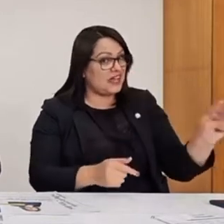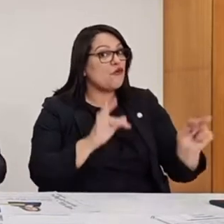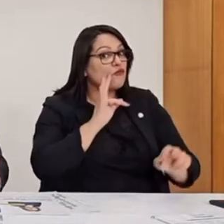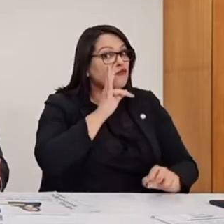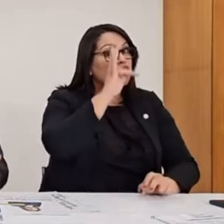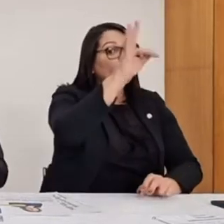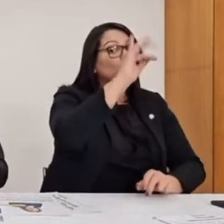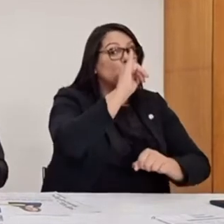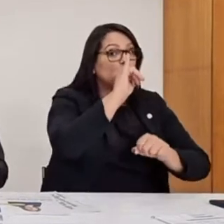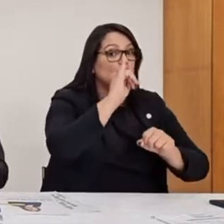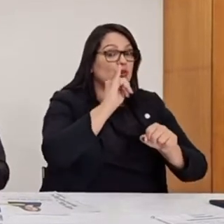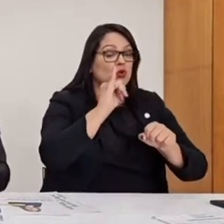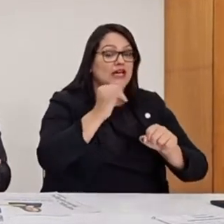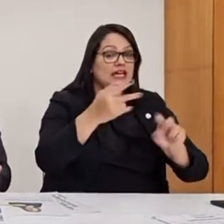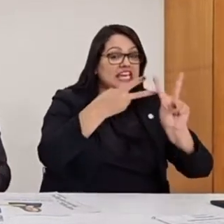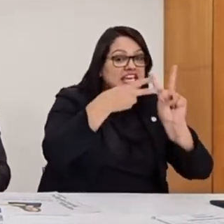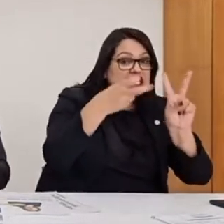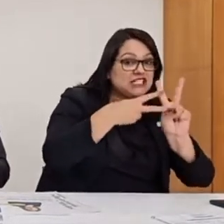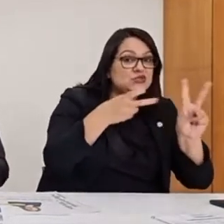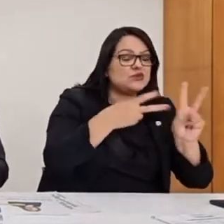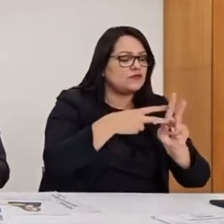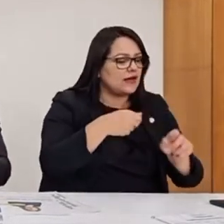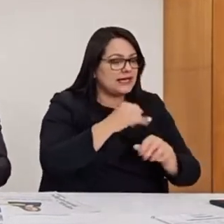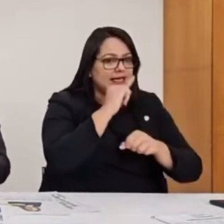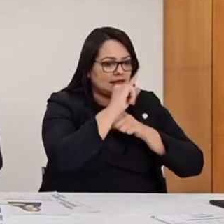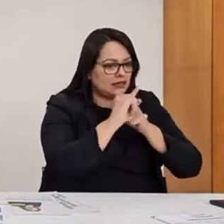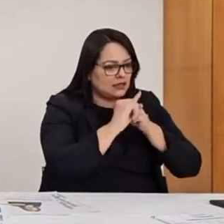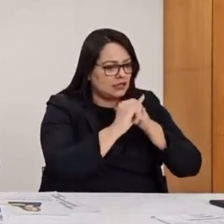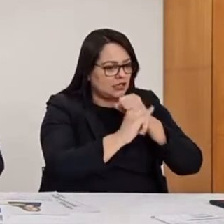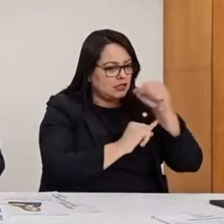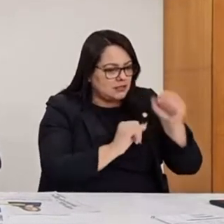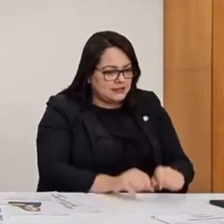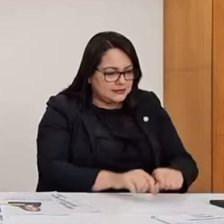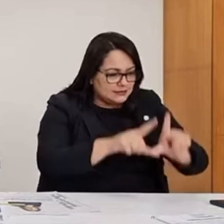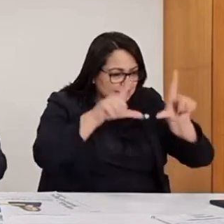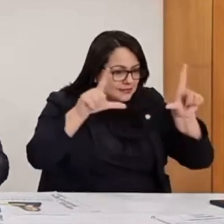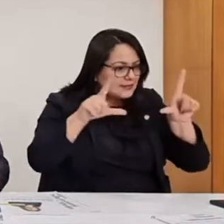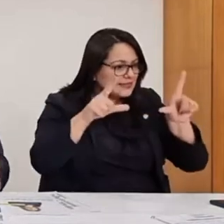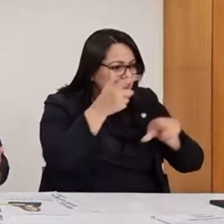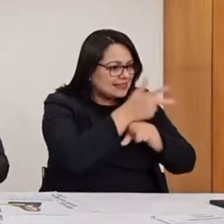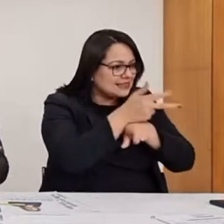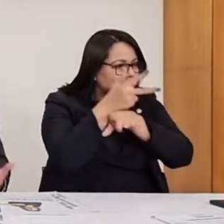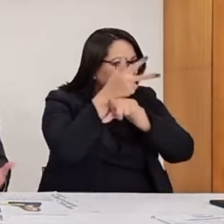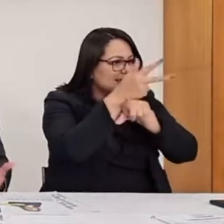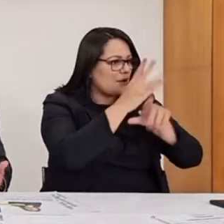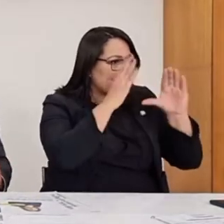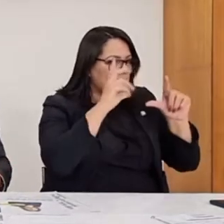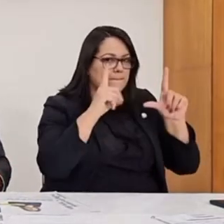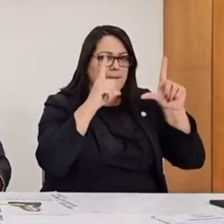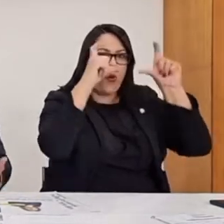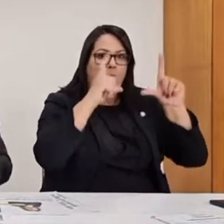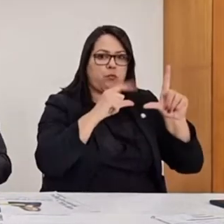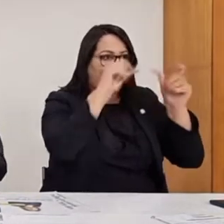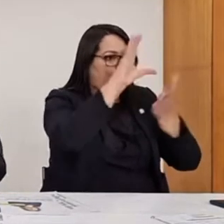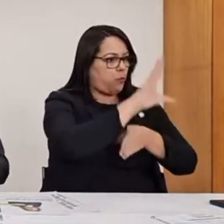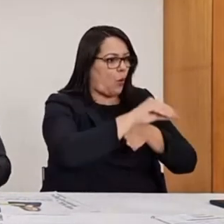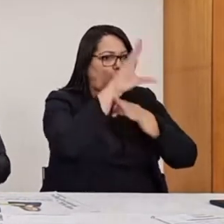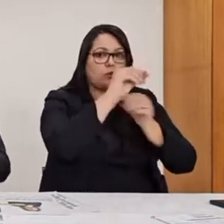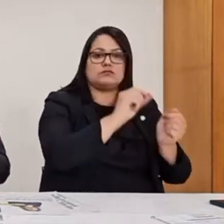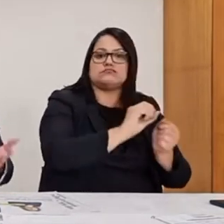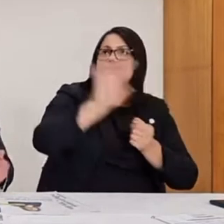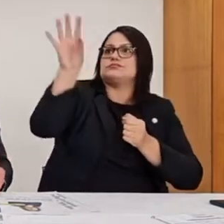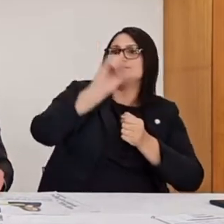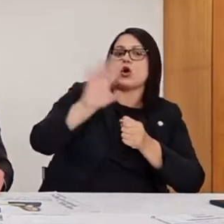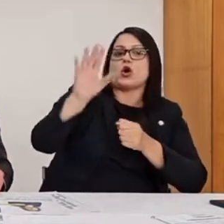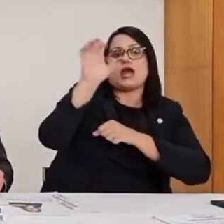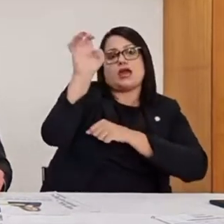para a Europa. Tá? O que eu quero dizer com isso aí? Vou mostrar a verdade que acontece na Amazônia para a Europa, e não as mentiras, né, que saem de